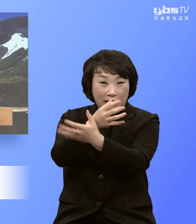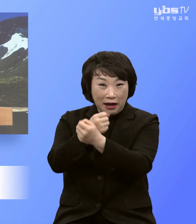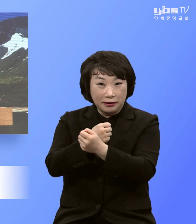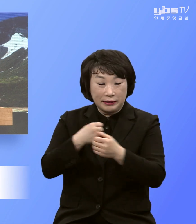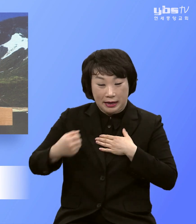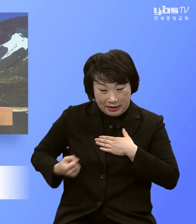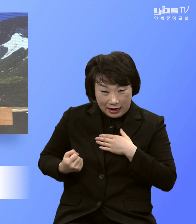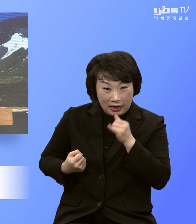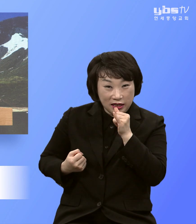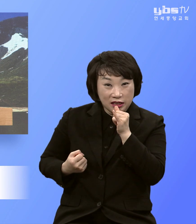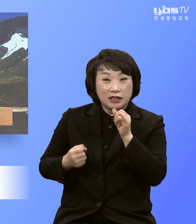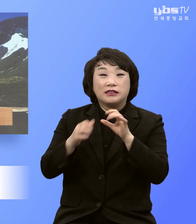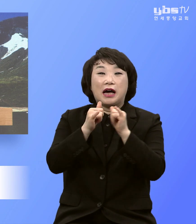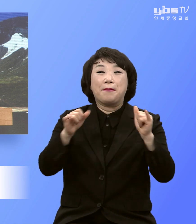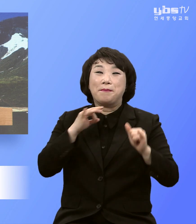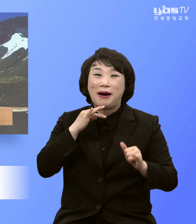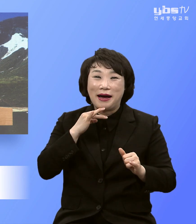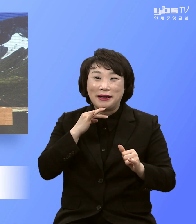신비에 가진 자만